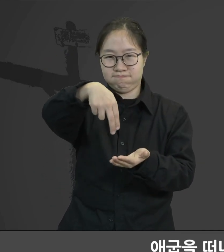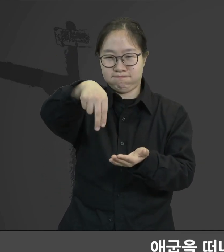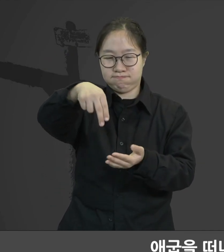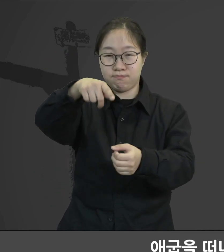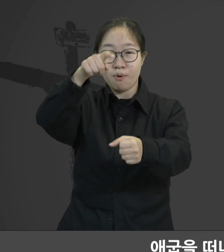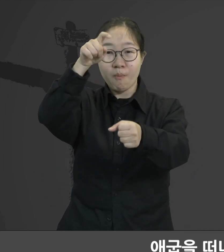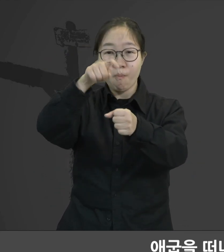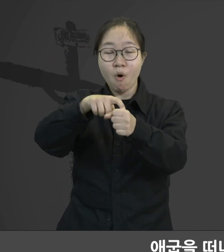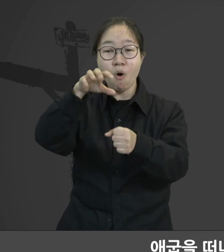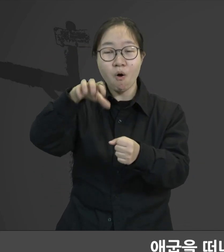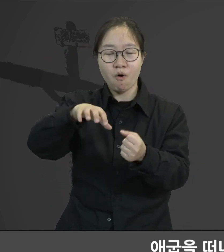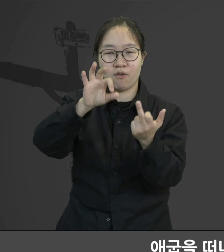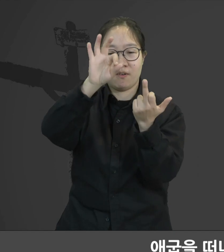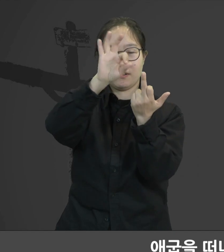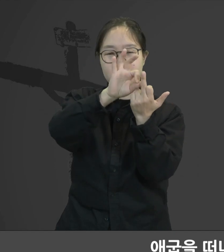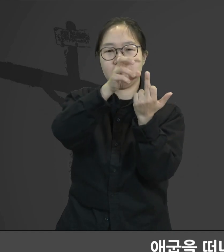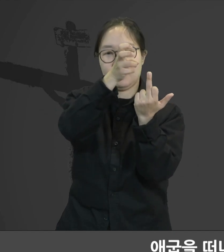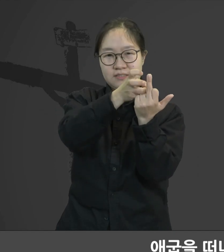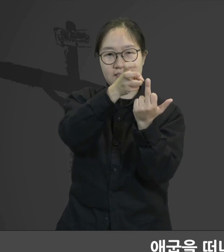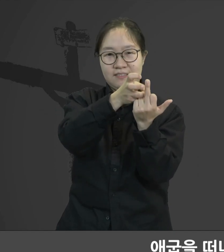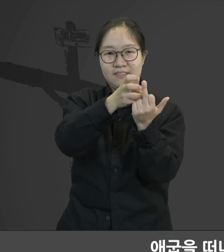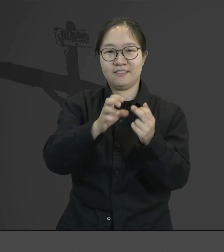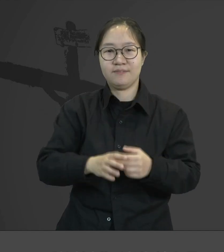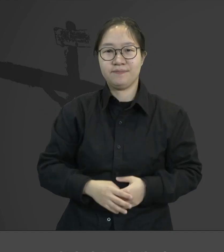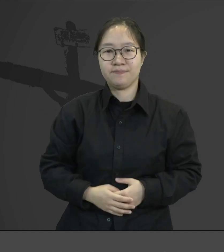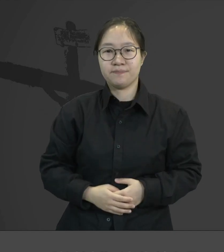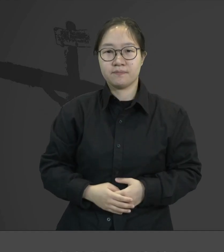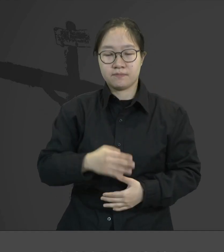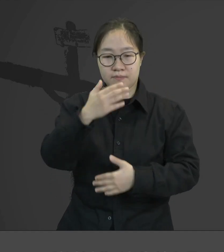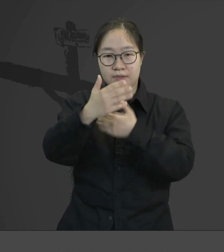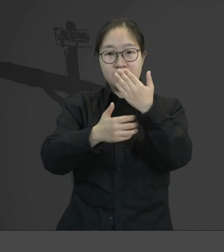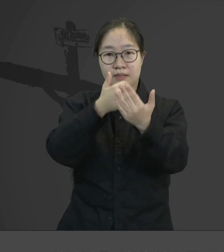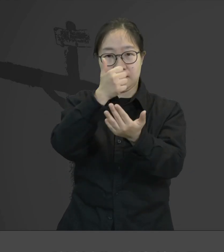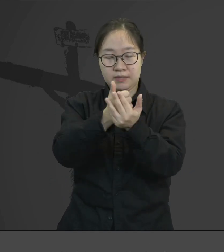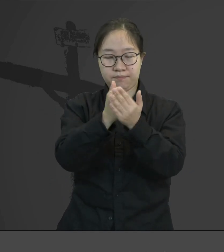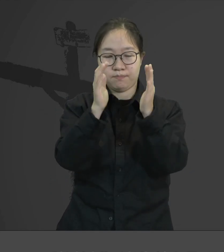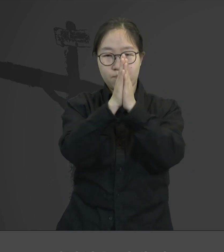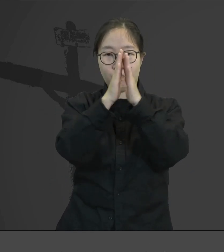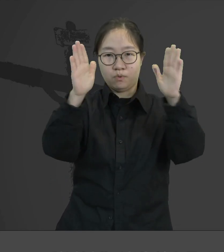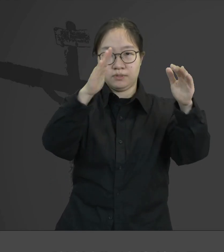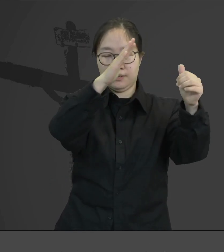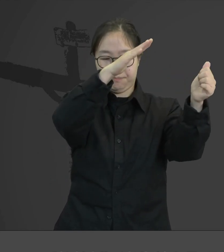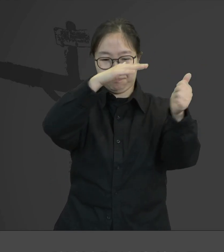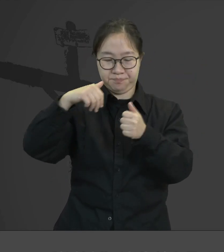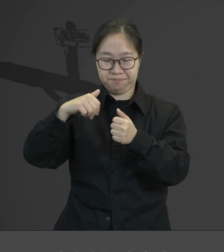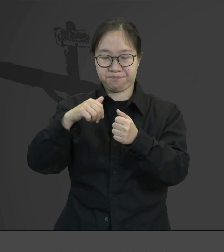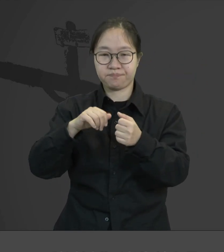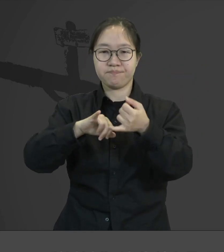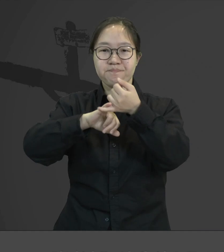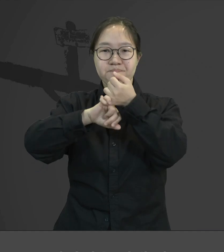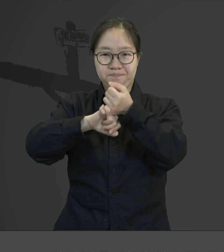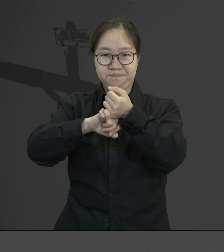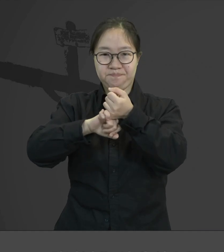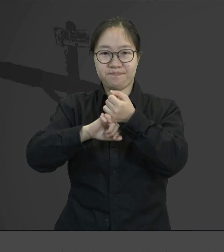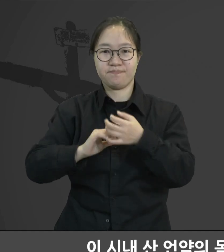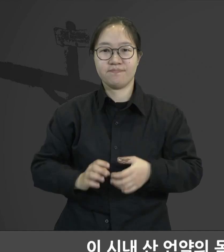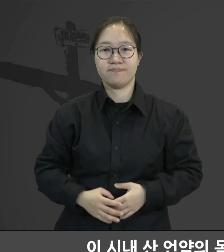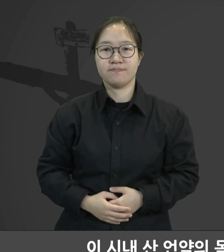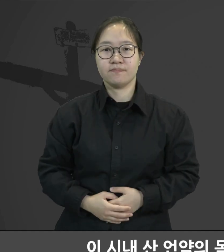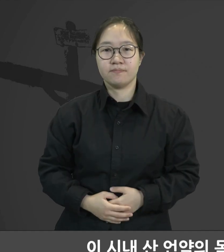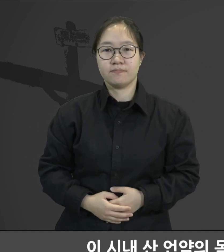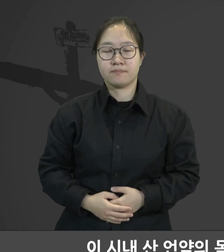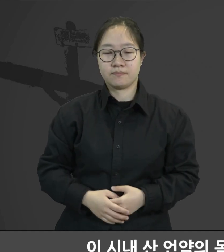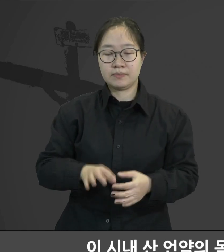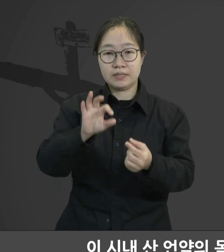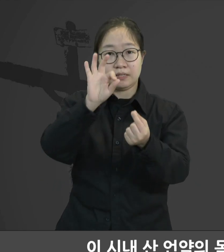애굽을 떠나 광야에 들어선 이스라엘 백성의 첫 목적지는 시내산이었습니다. 하나님은 시내산으로 모세를